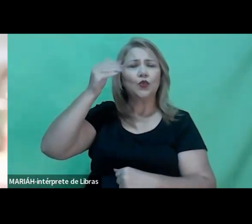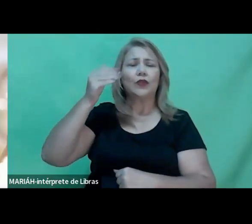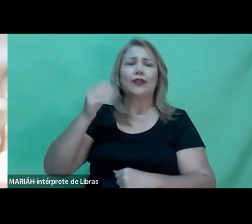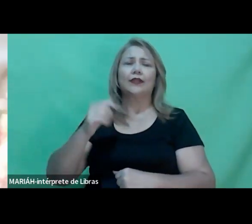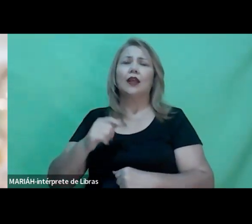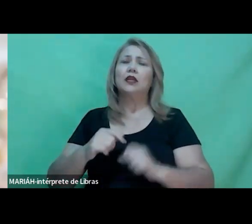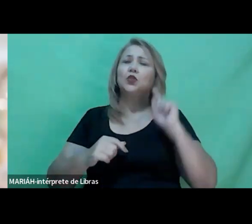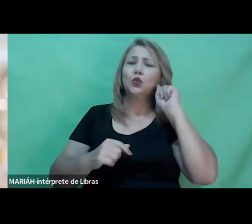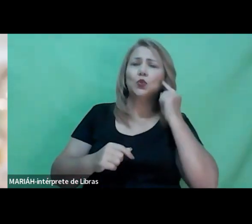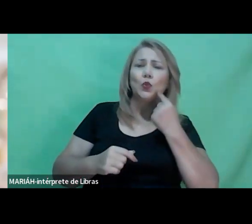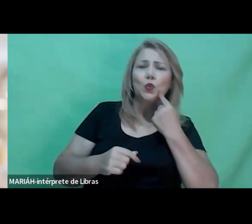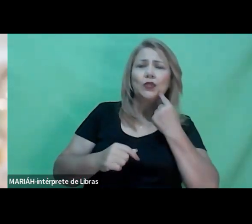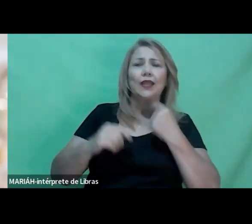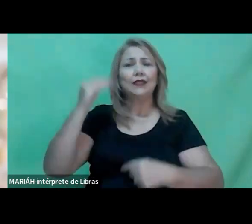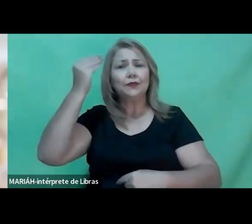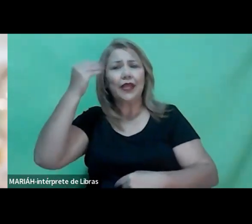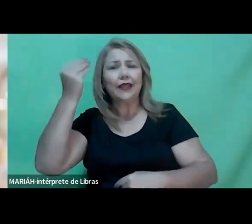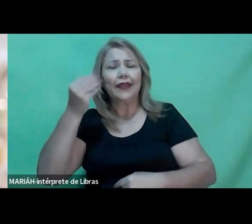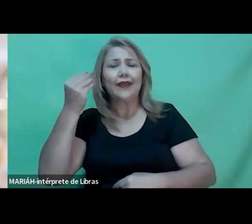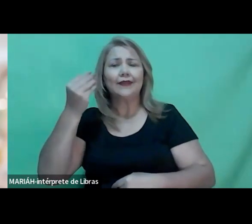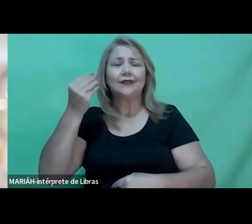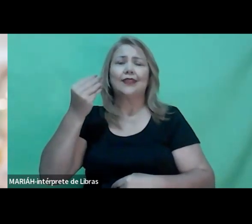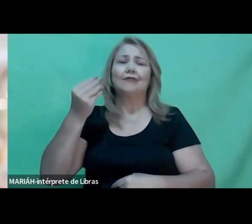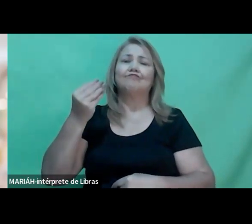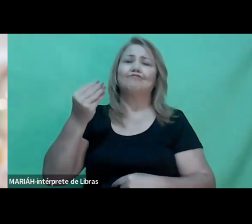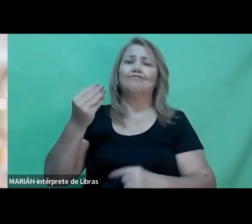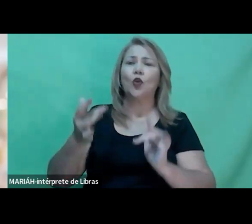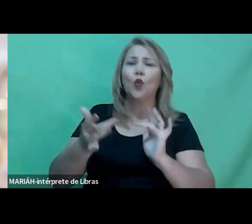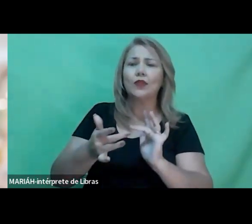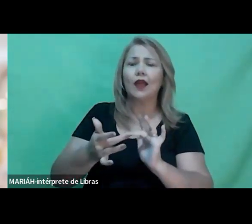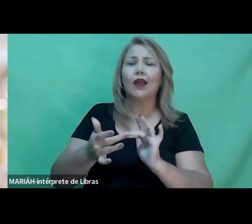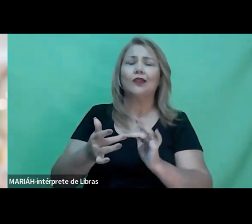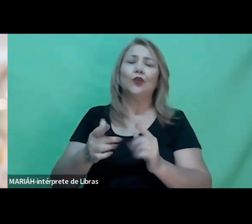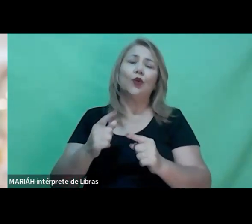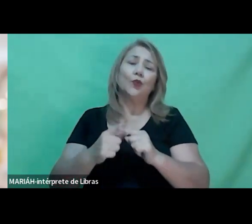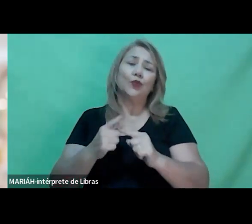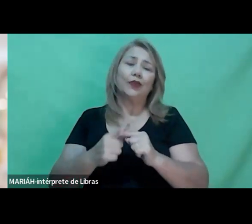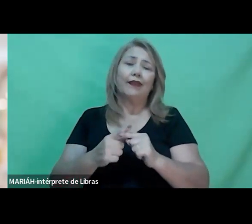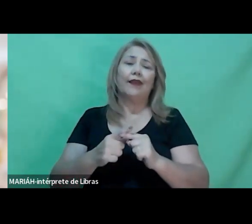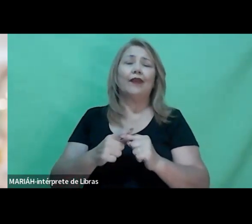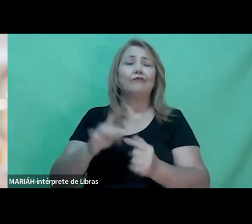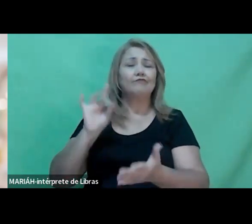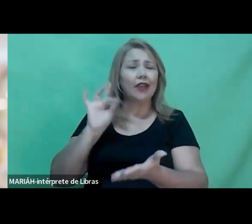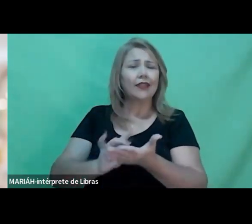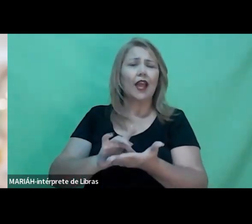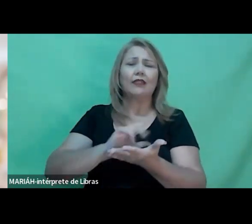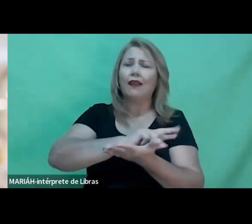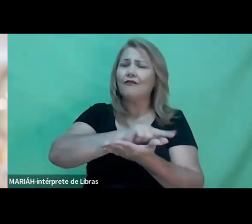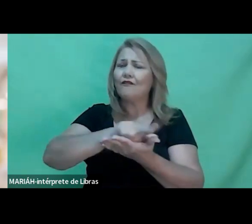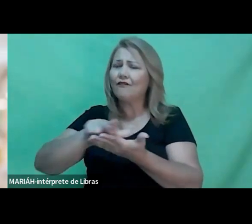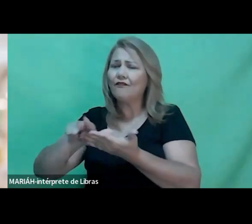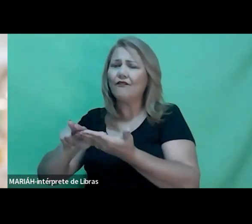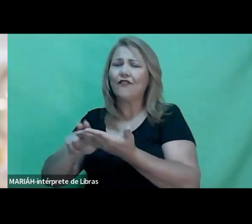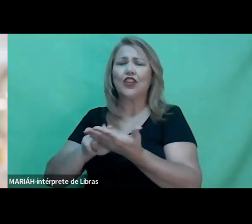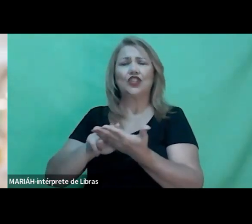frente a la experiencia real porque en la realidad nos vamos a encontrar múltiples formas de comunicación